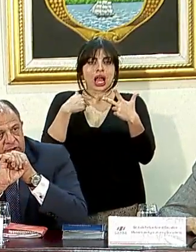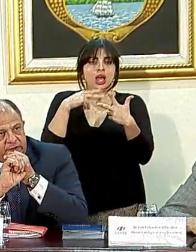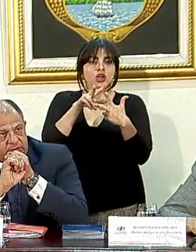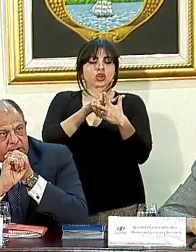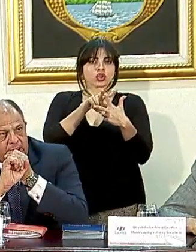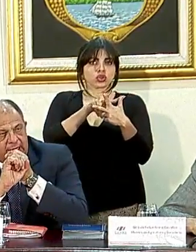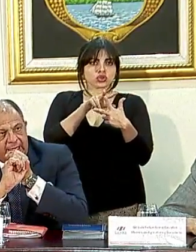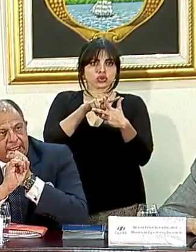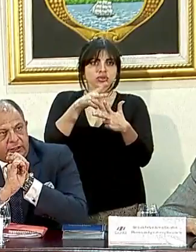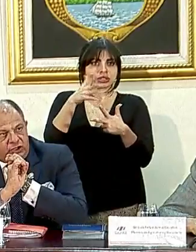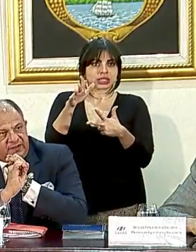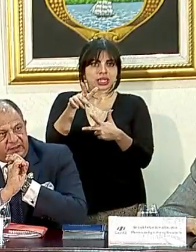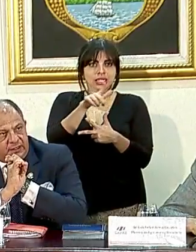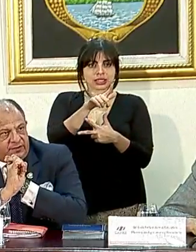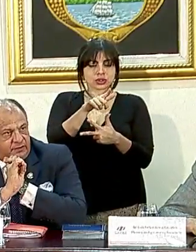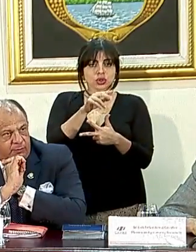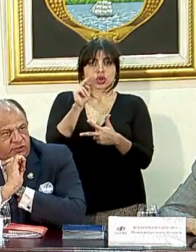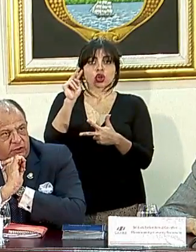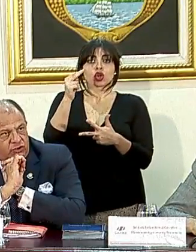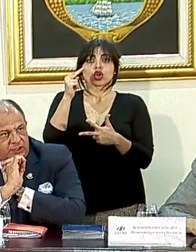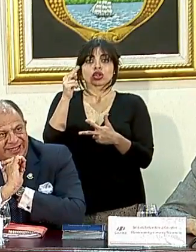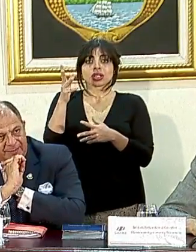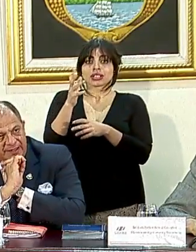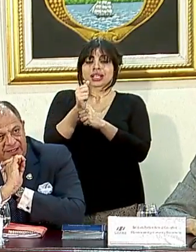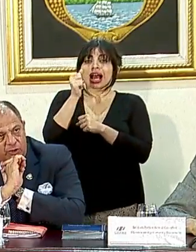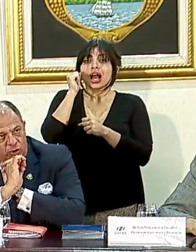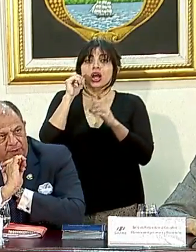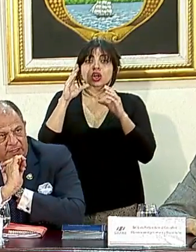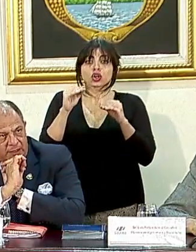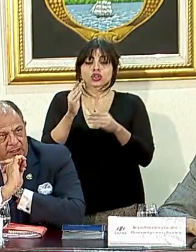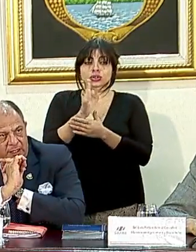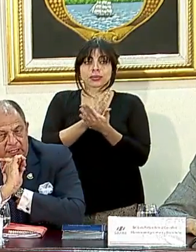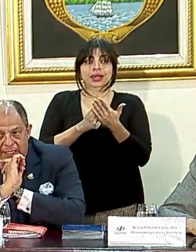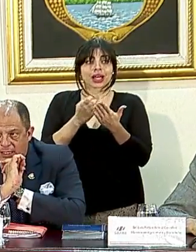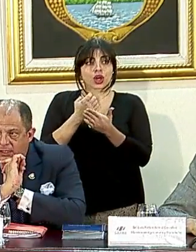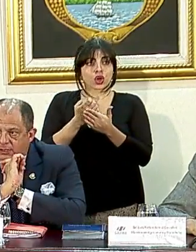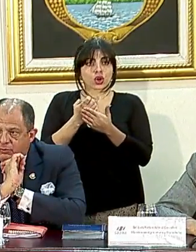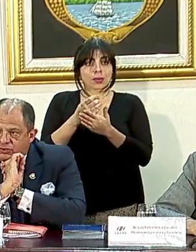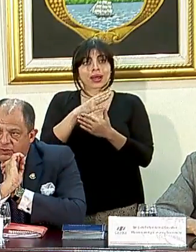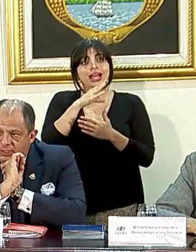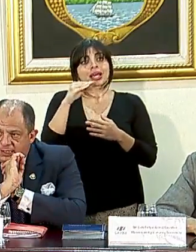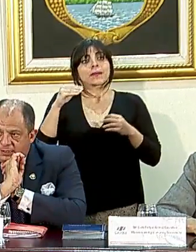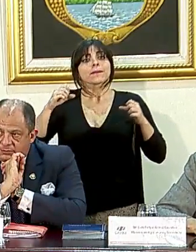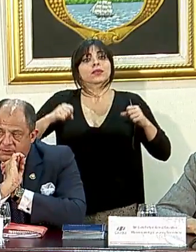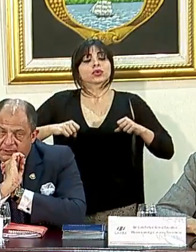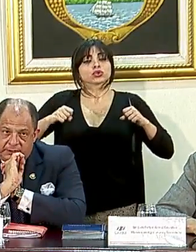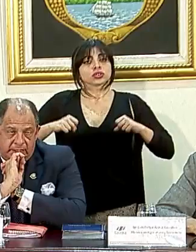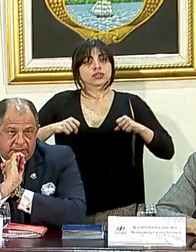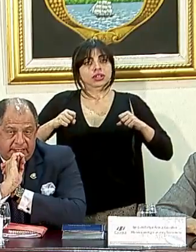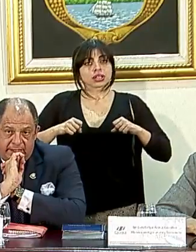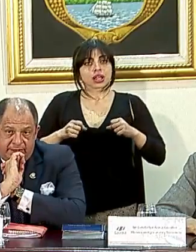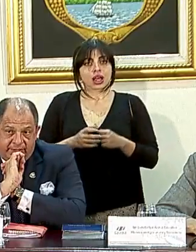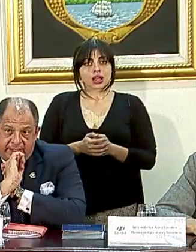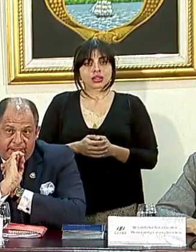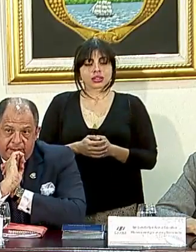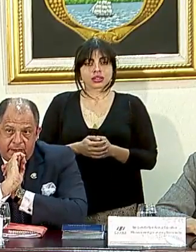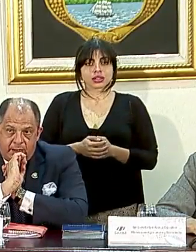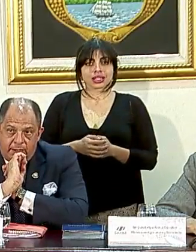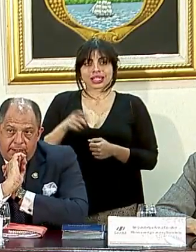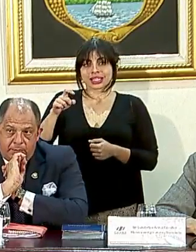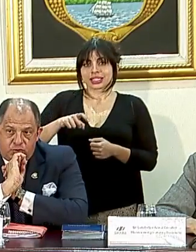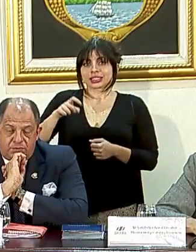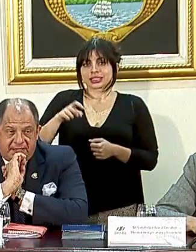dos factores. Y las noticias que recibimos anoche de la parte económica y la posibilidad de